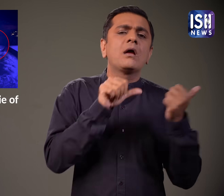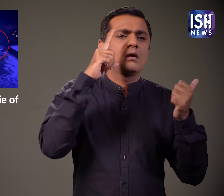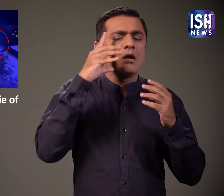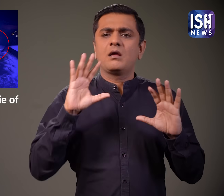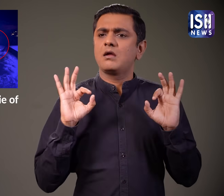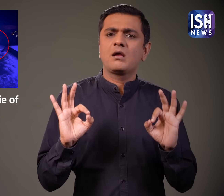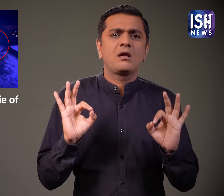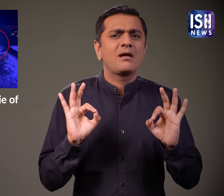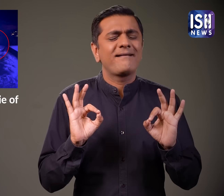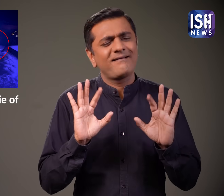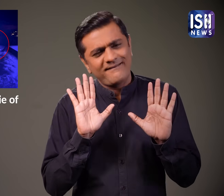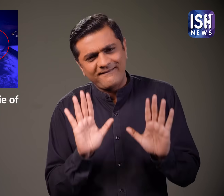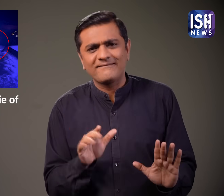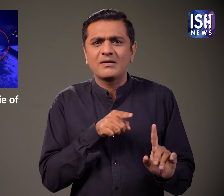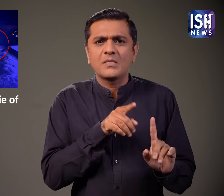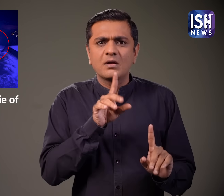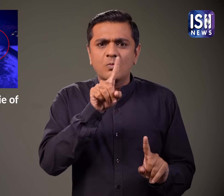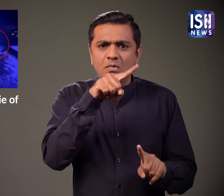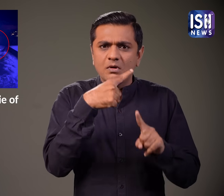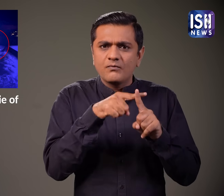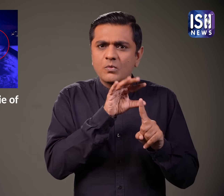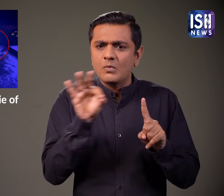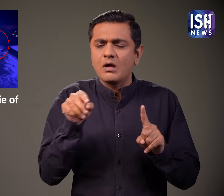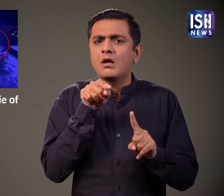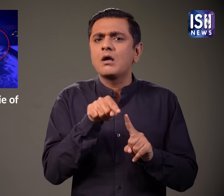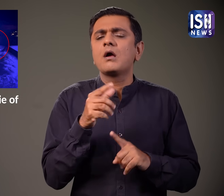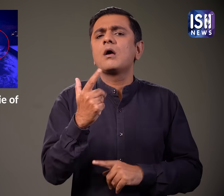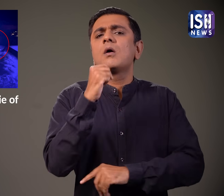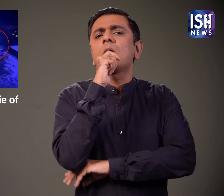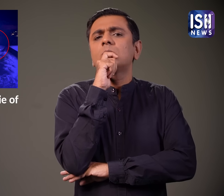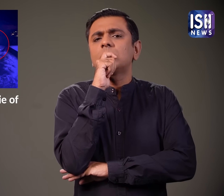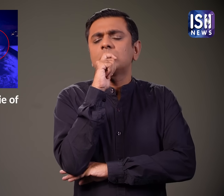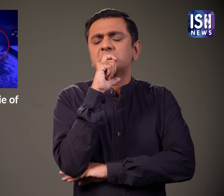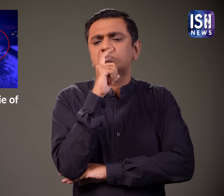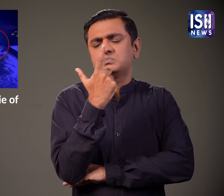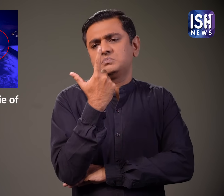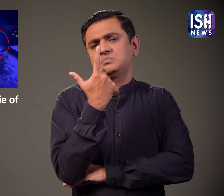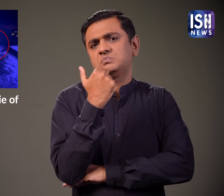महसूस कर सकता है उन्हें आश्चर्य हुआ कि केटामाइन से उनकी मौत कैसे हो सकती है